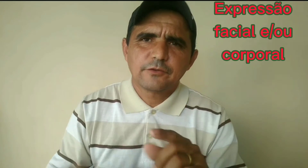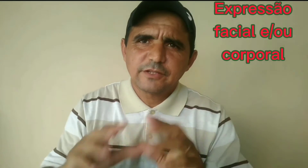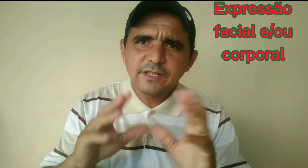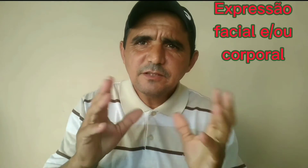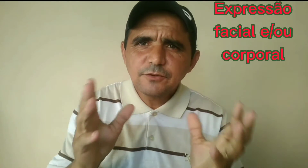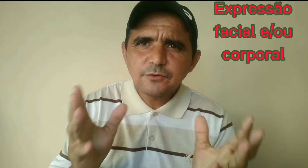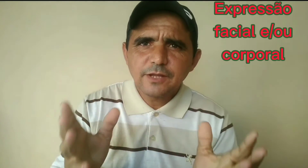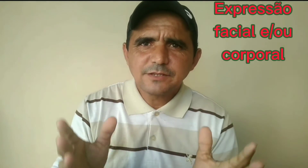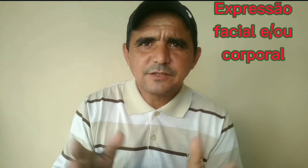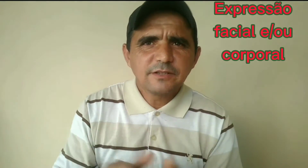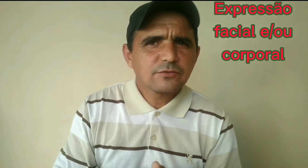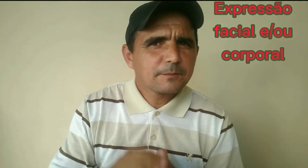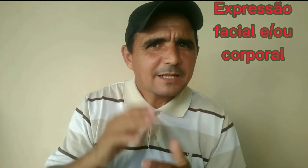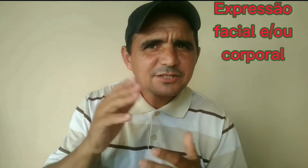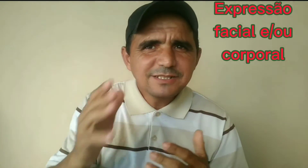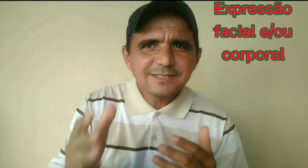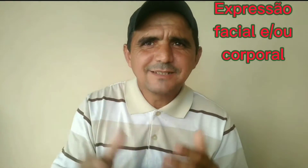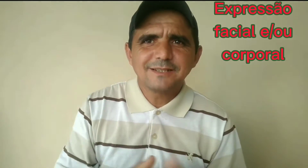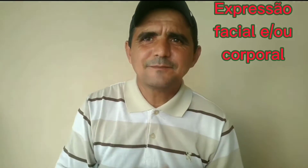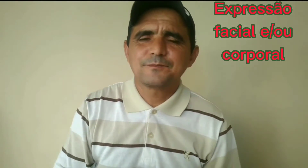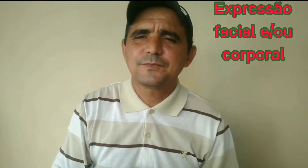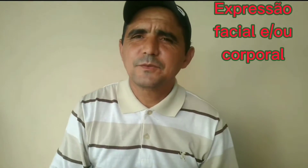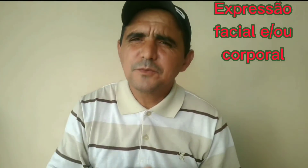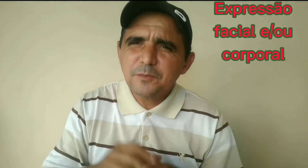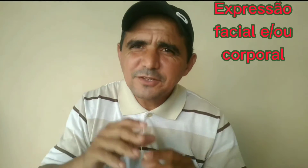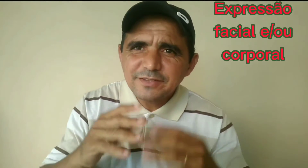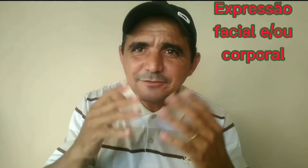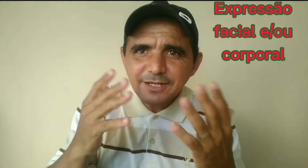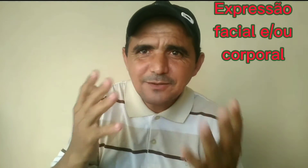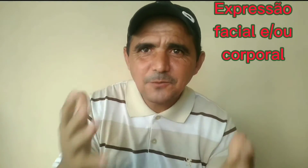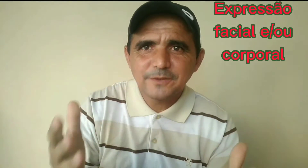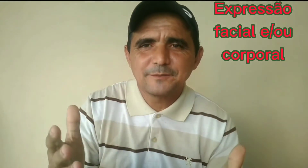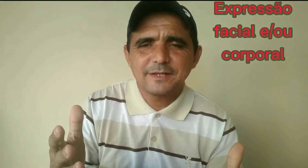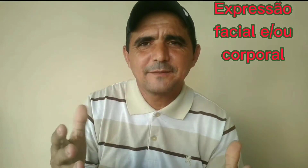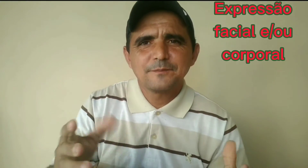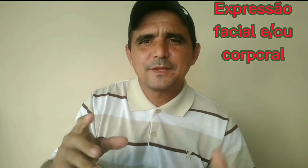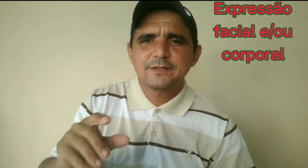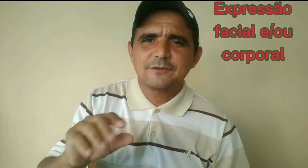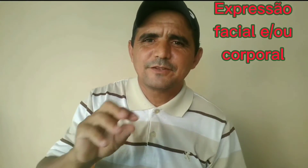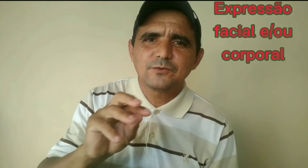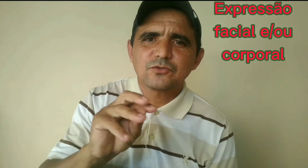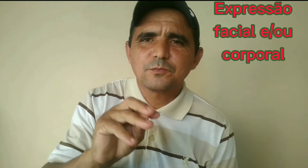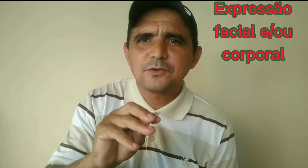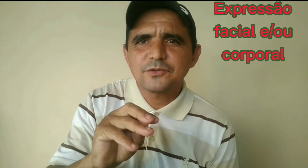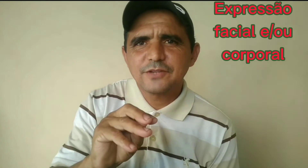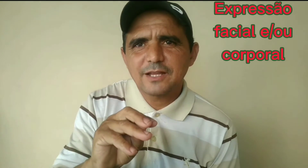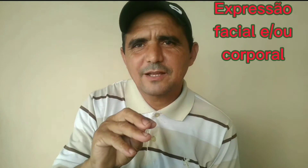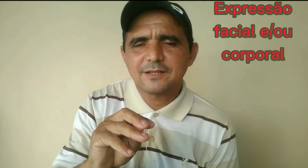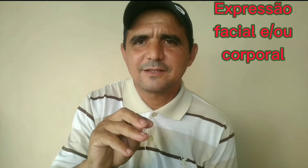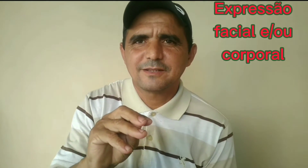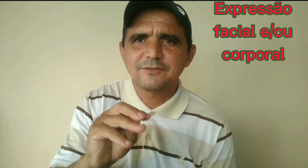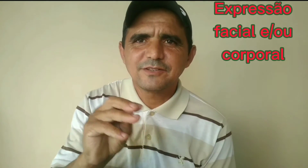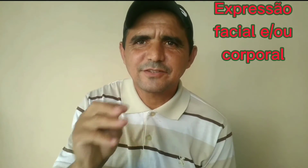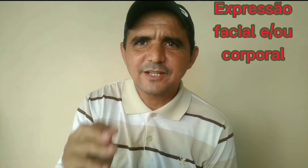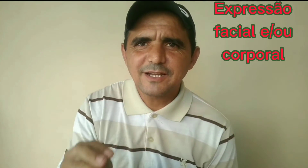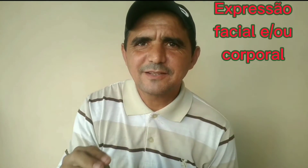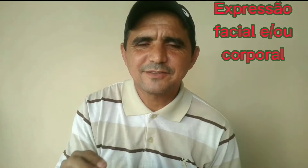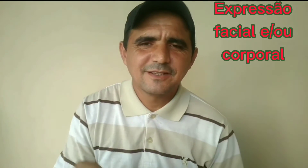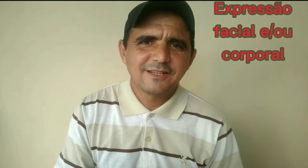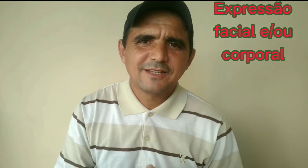você tem dificuldade nisso, pratique, né? Não pode ter vergonha, porque talvez é um dos pontos na língua de sinais que